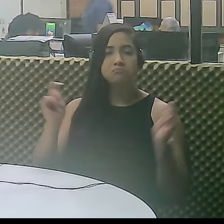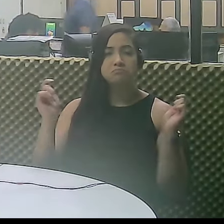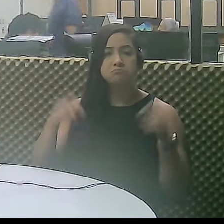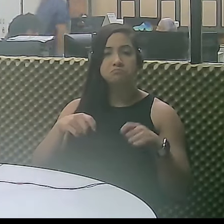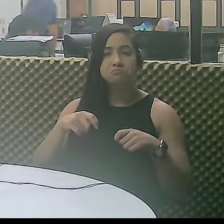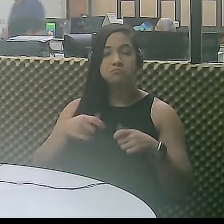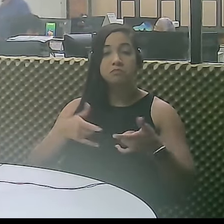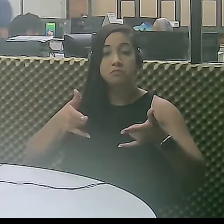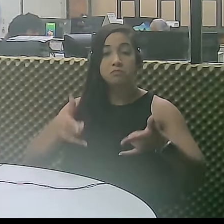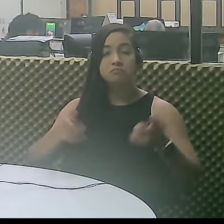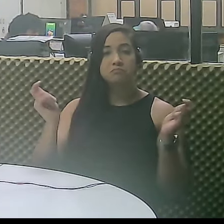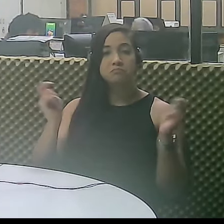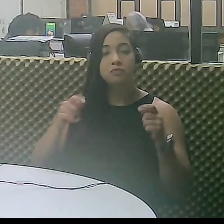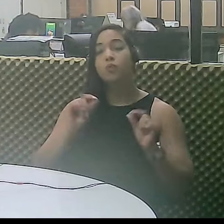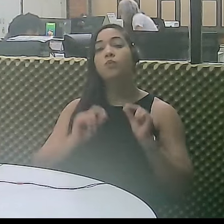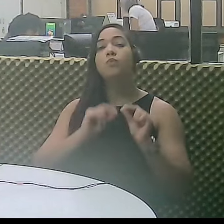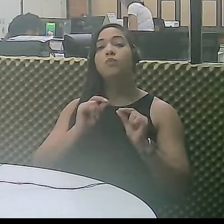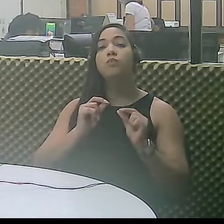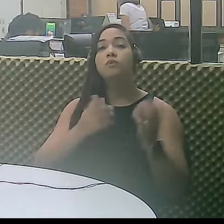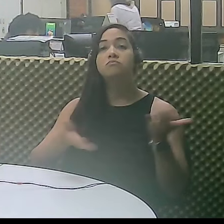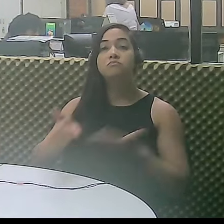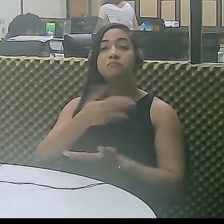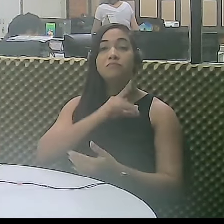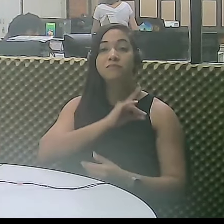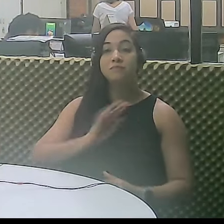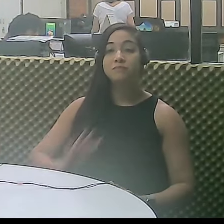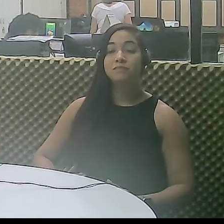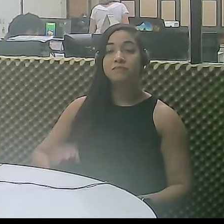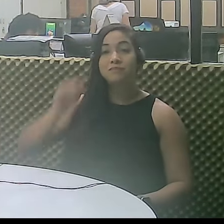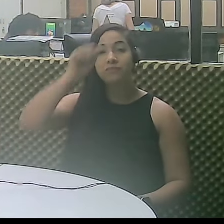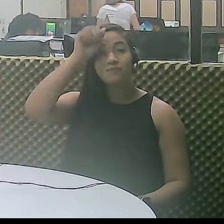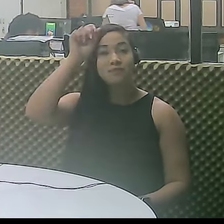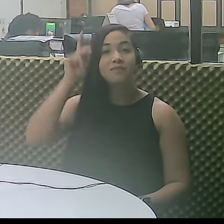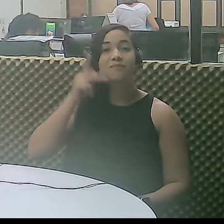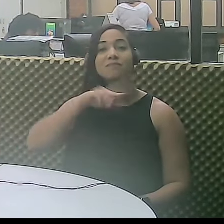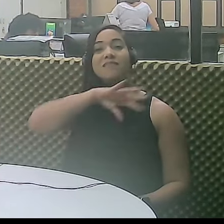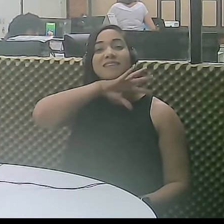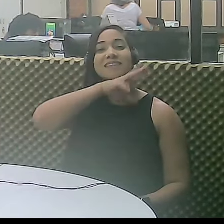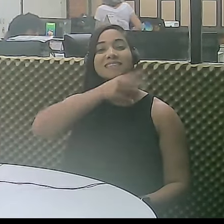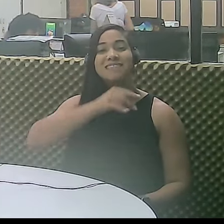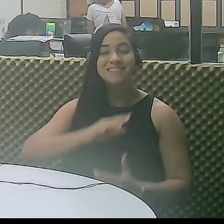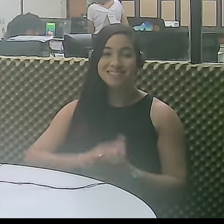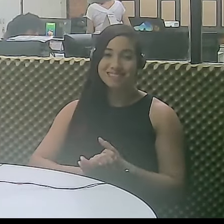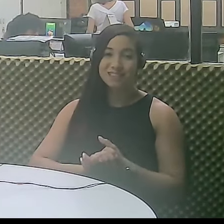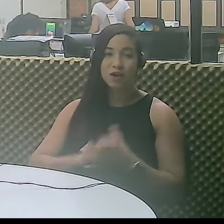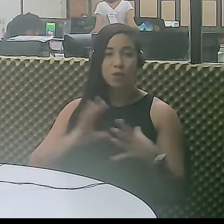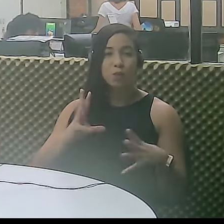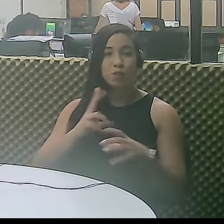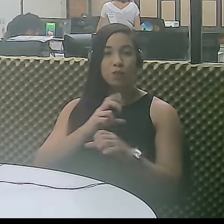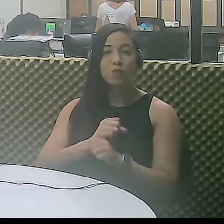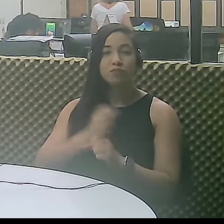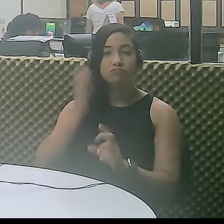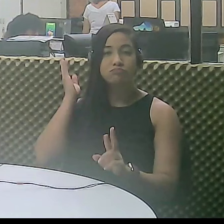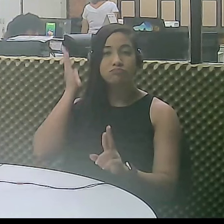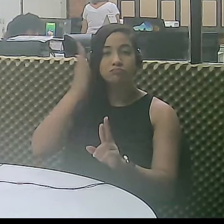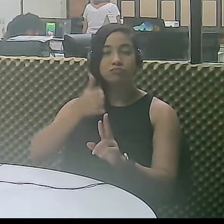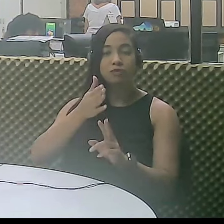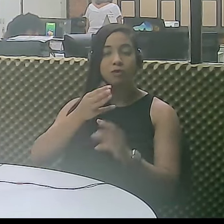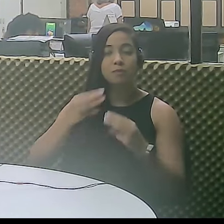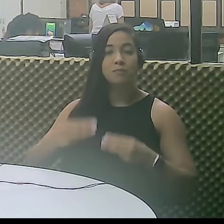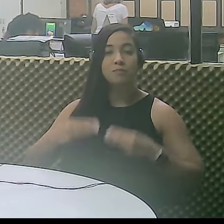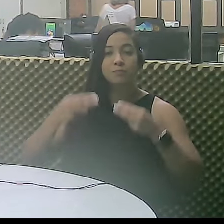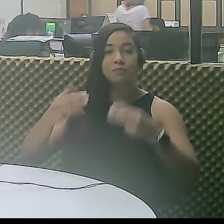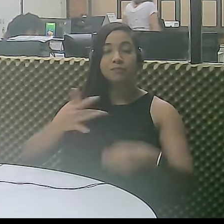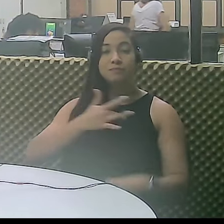destes leitos foi possível após intermédio da deputada federal Ana Paula Junqueira Leão. Ao todo, serão destinados pelo Ministério